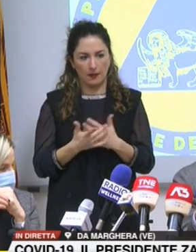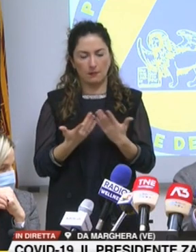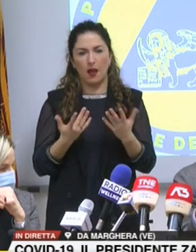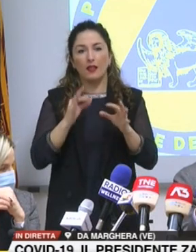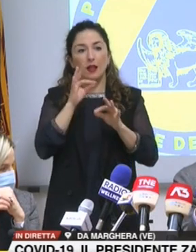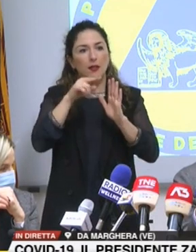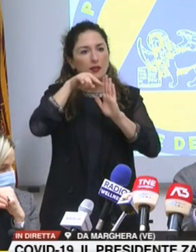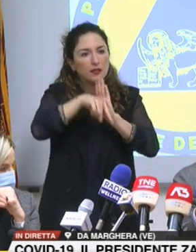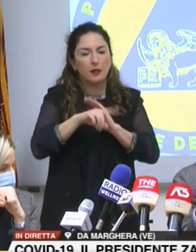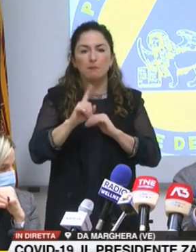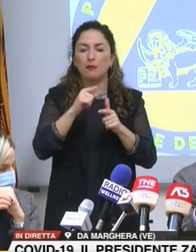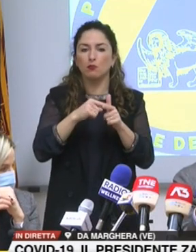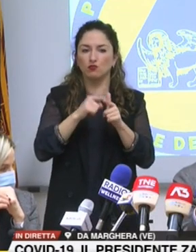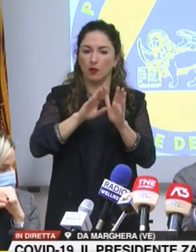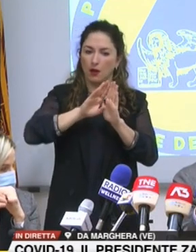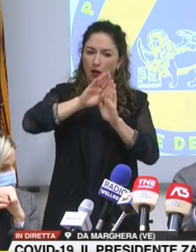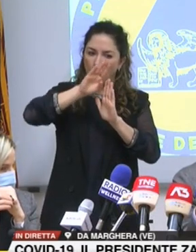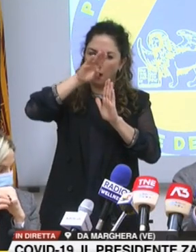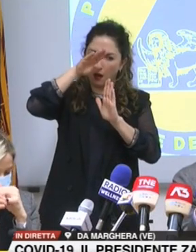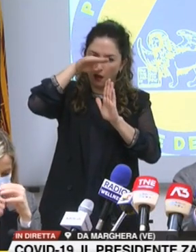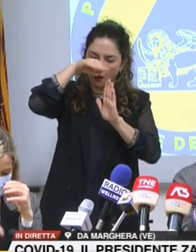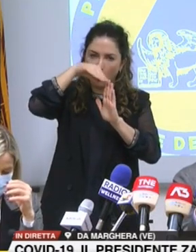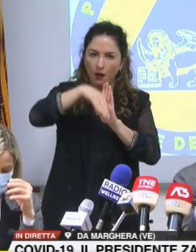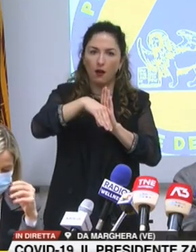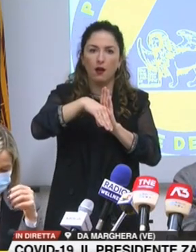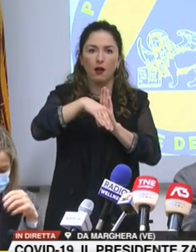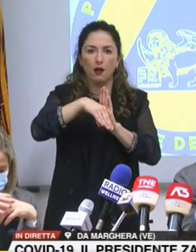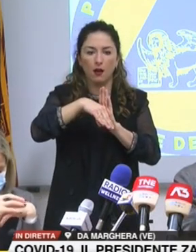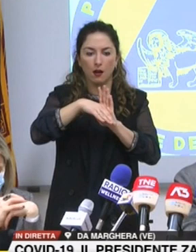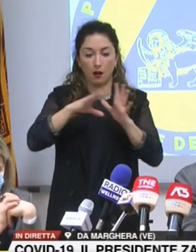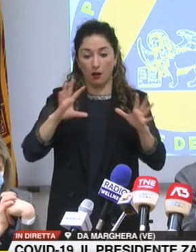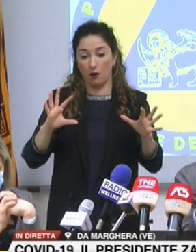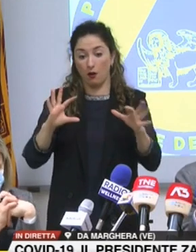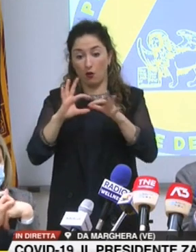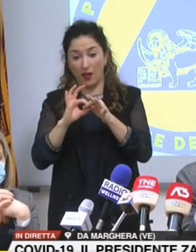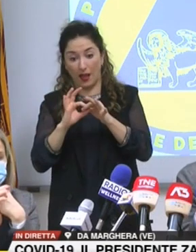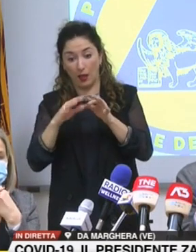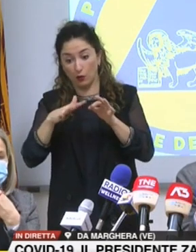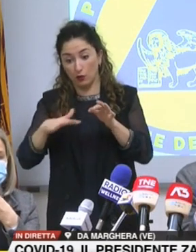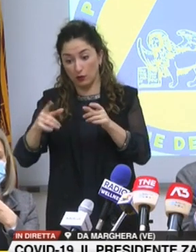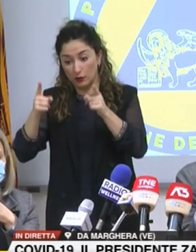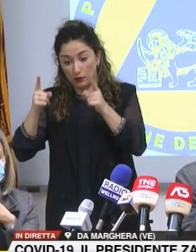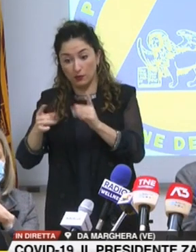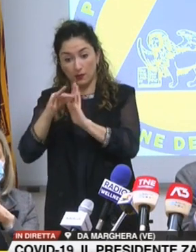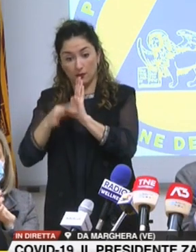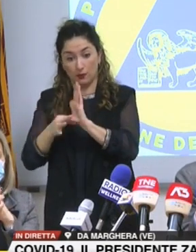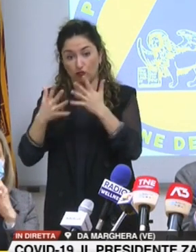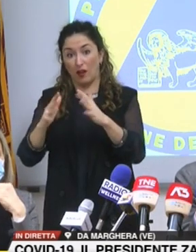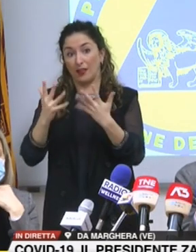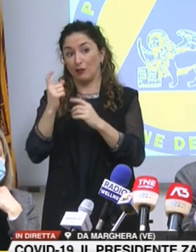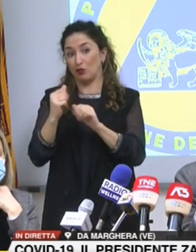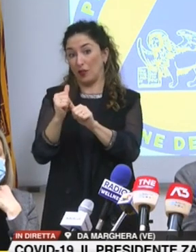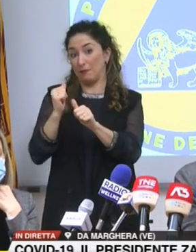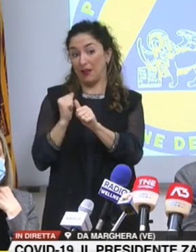che crollano il 1° gennaio sia data da una restrizione che è avvenuta 6 giorni prima o 10 giorni